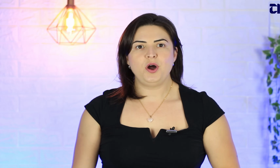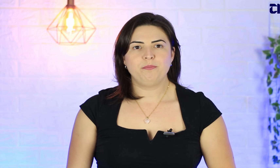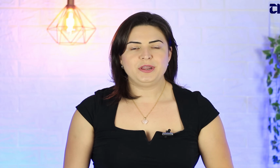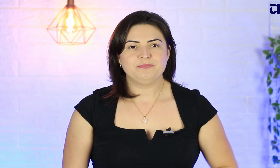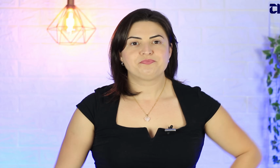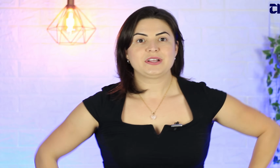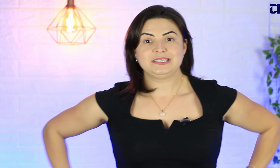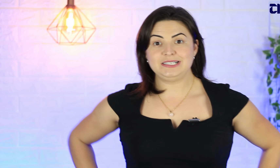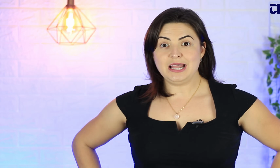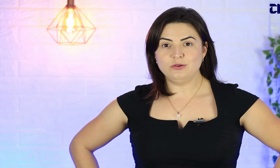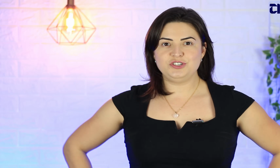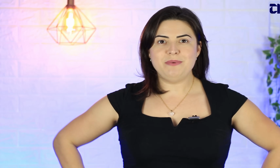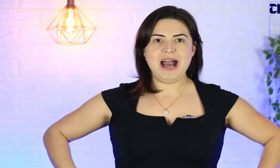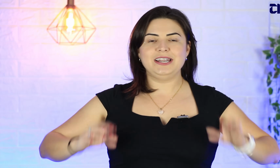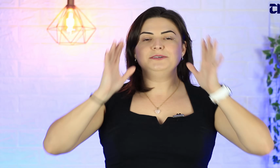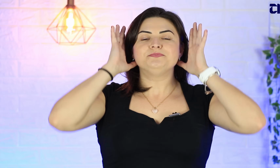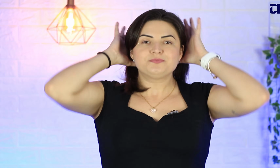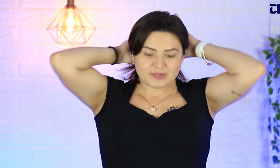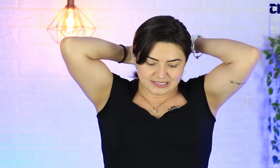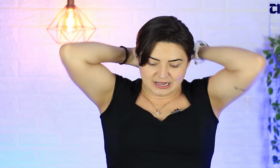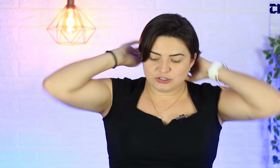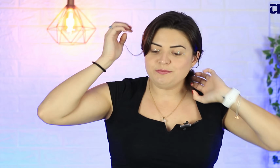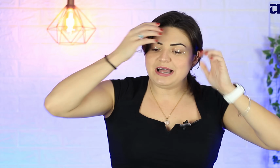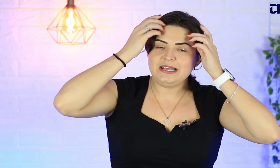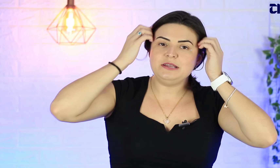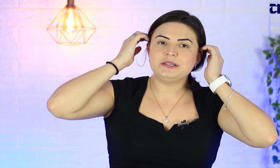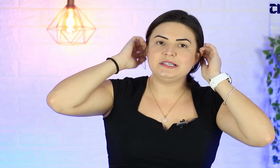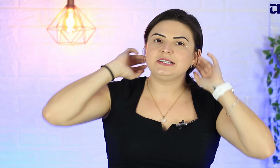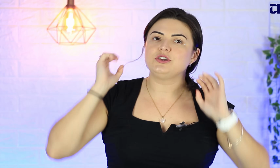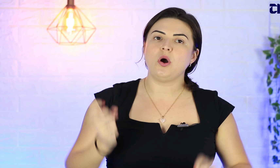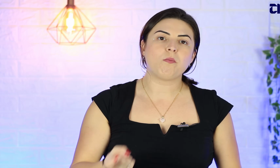própria. Sinal de bala. Sinal de bala em Libras, esse aqui, ó.